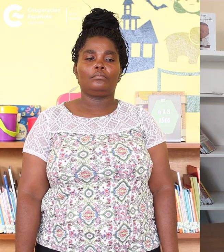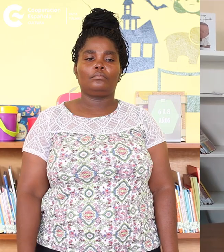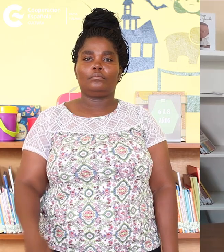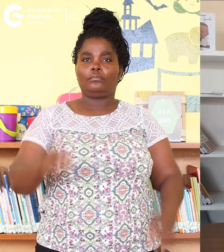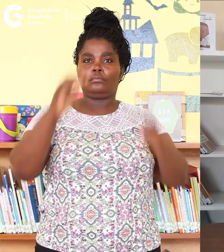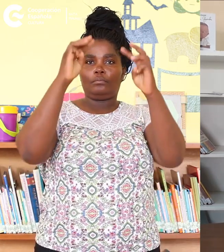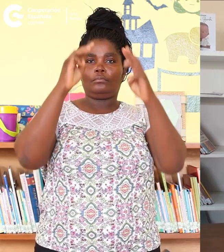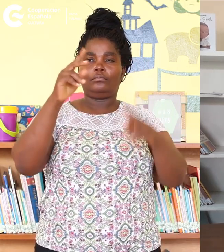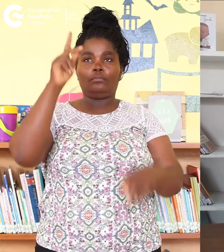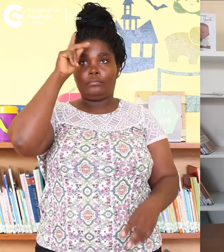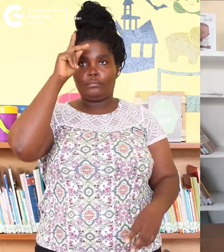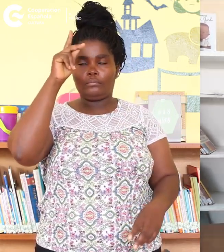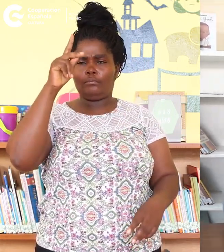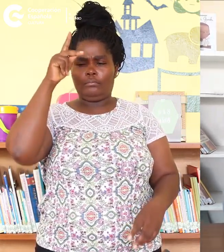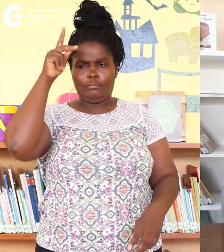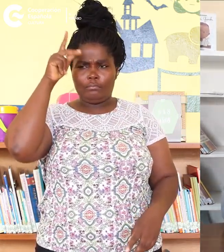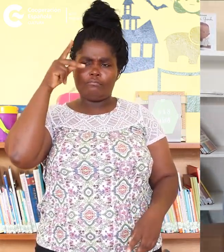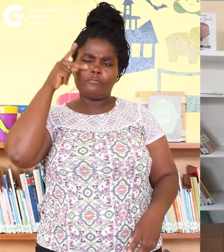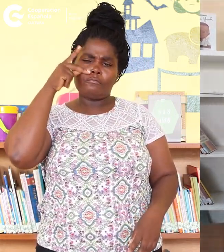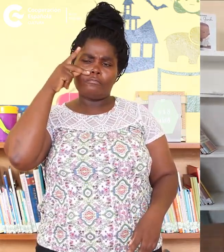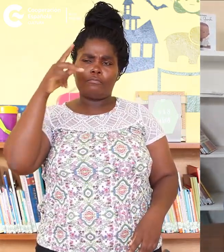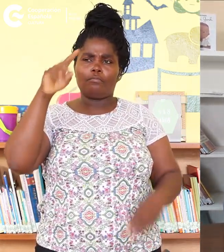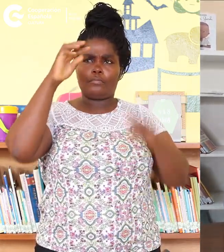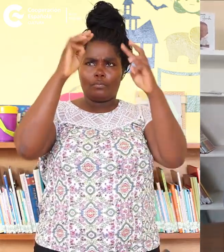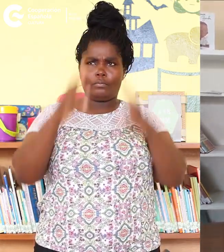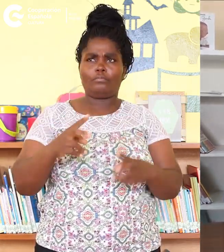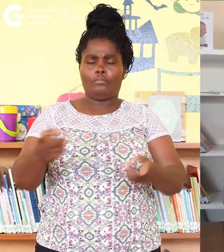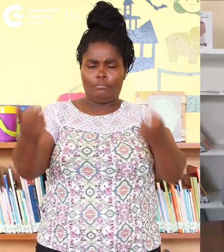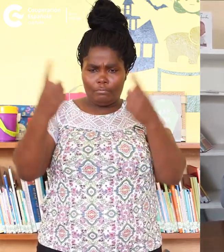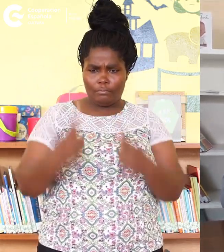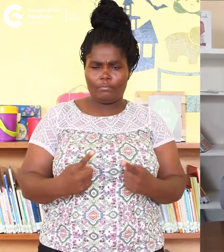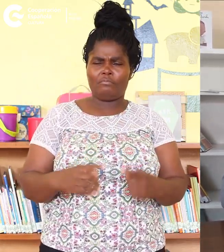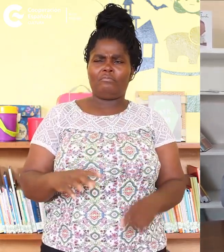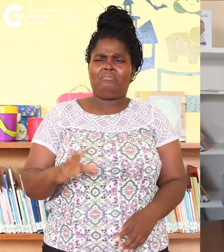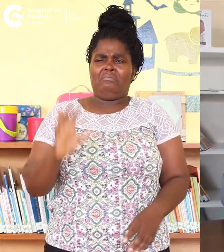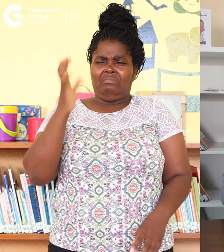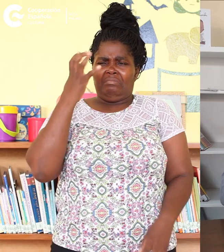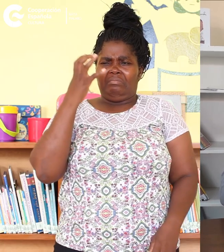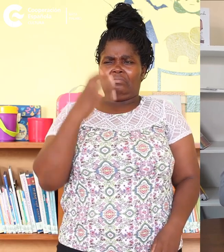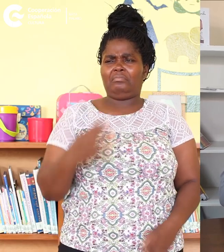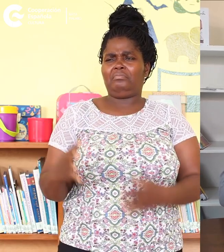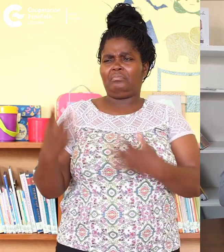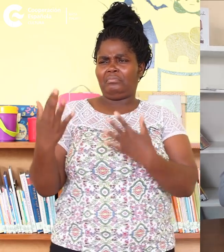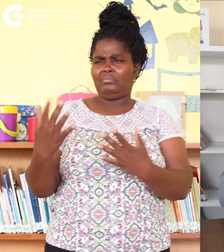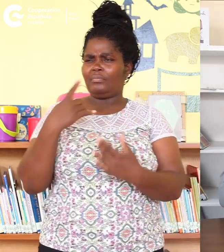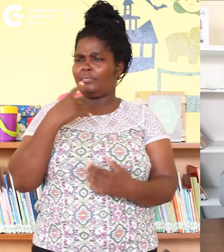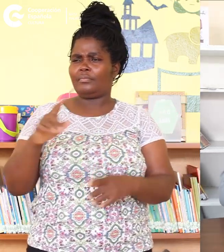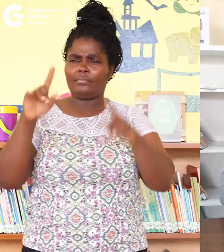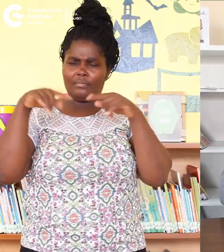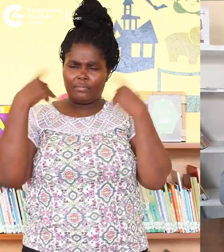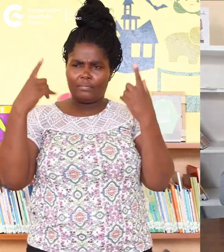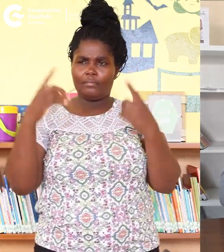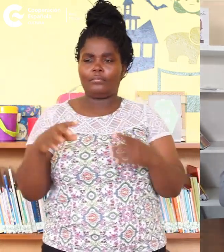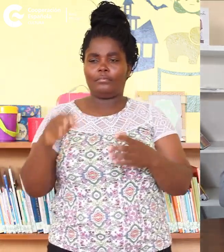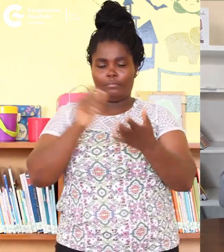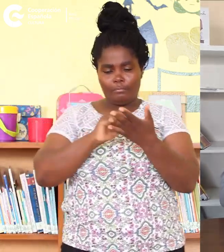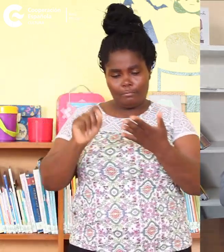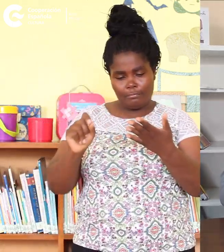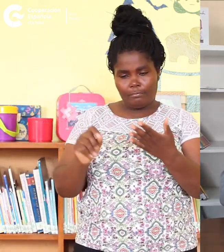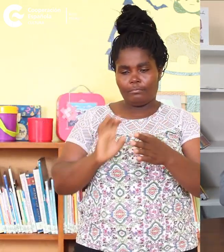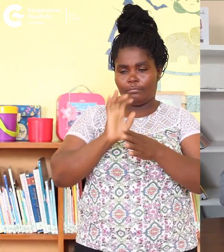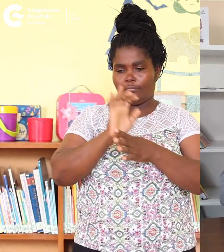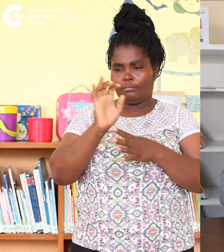Pilar, la maestra, llega algo nerviosa. Espera a que haya silencio en clase.